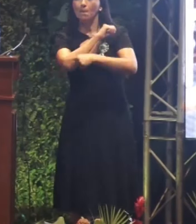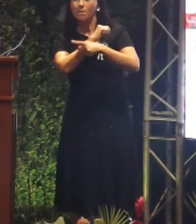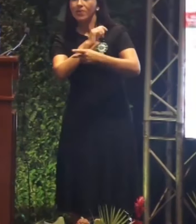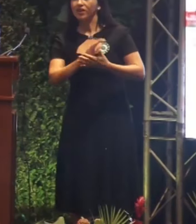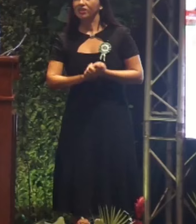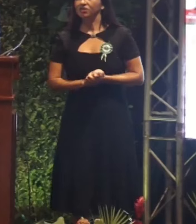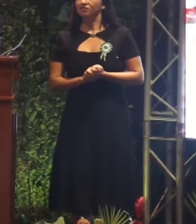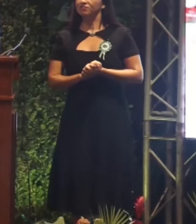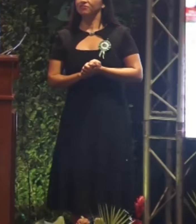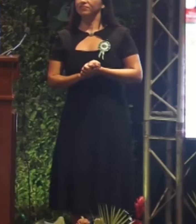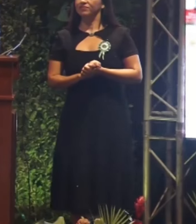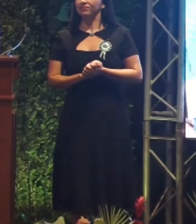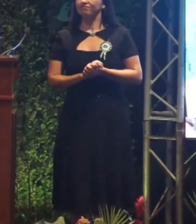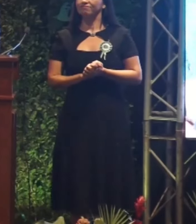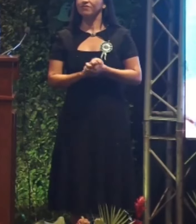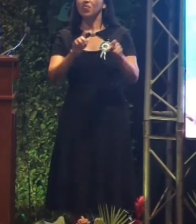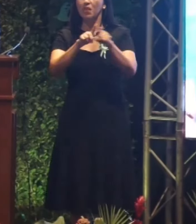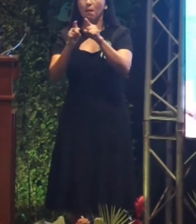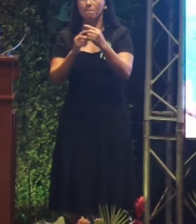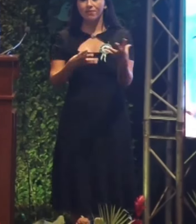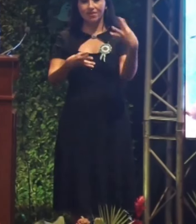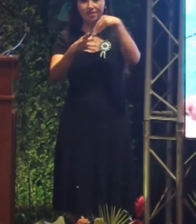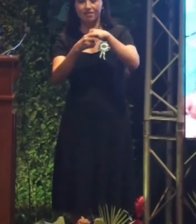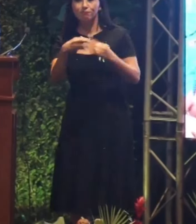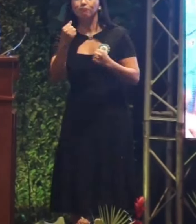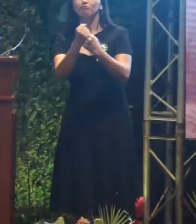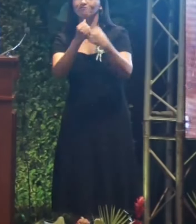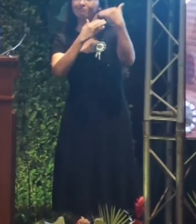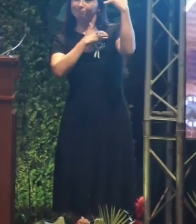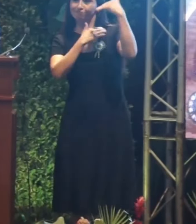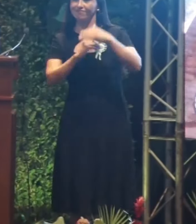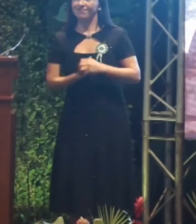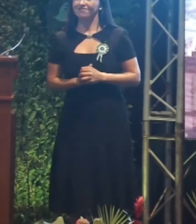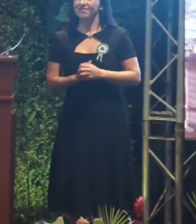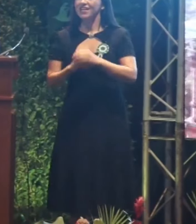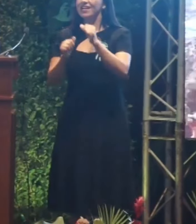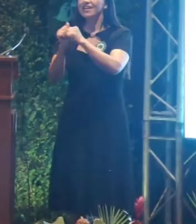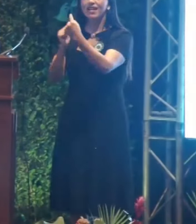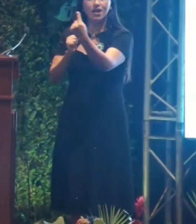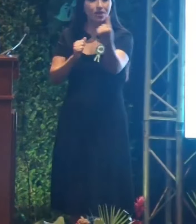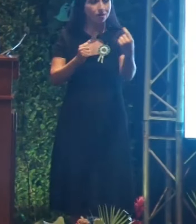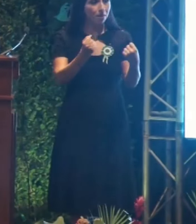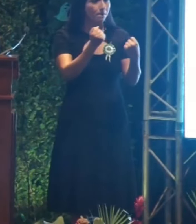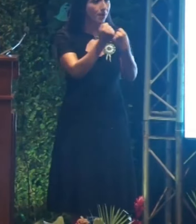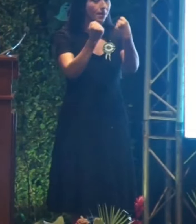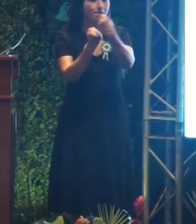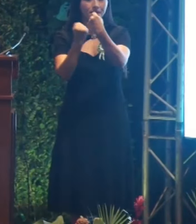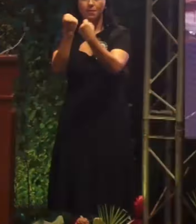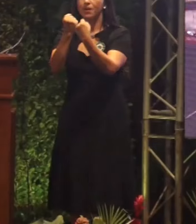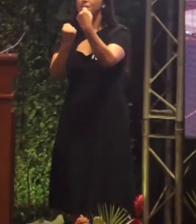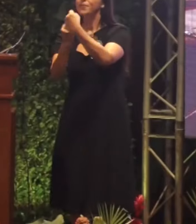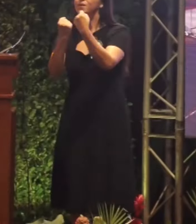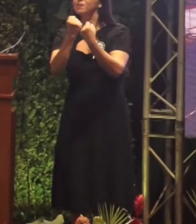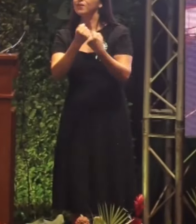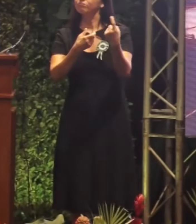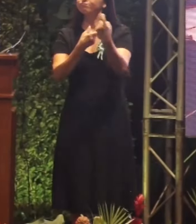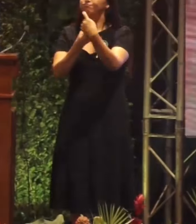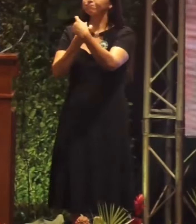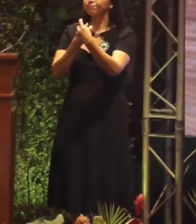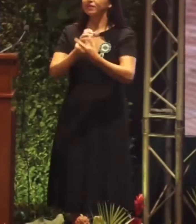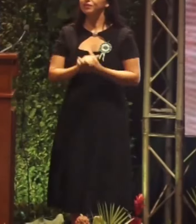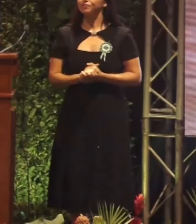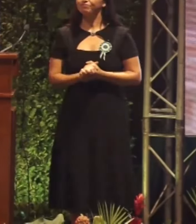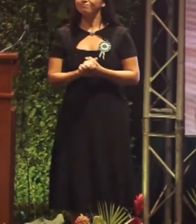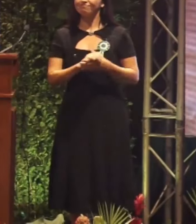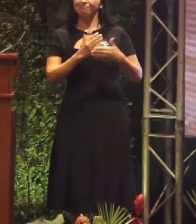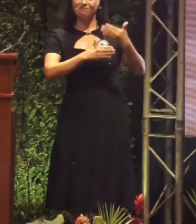exterior y que hacen Santa Cruz también. Cada uno pone su aporte. Eso